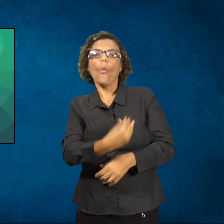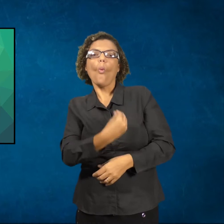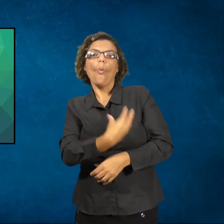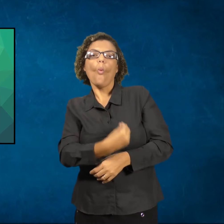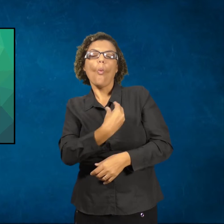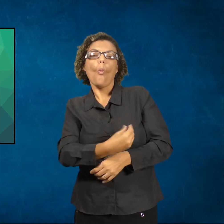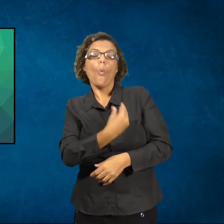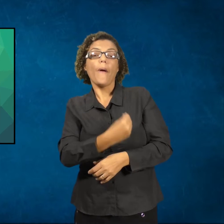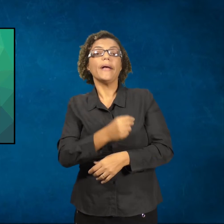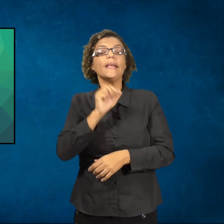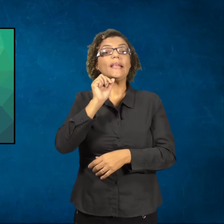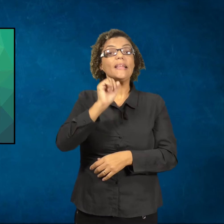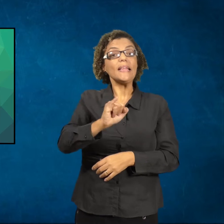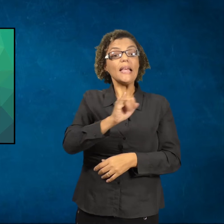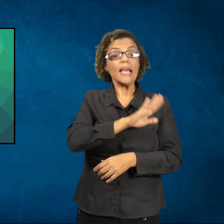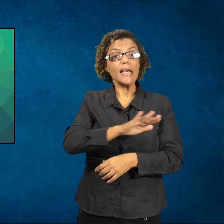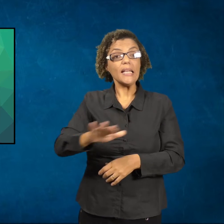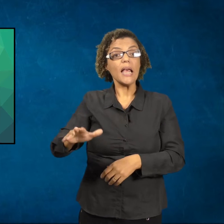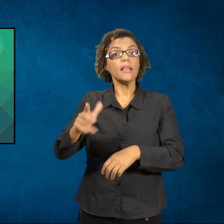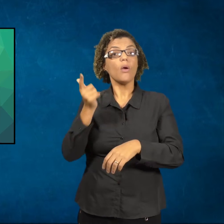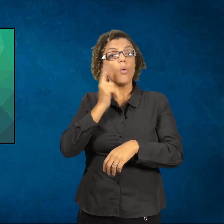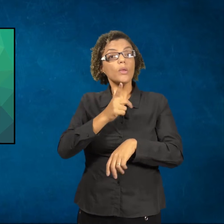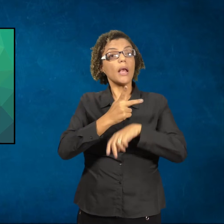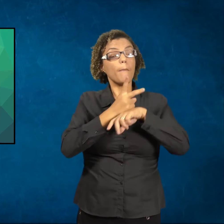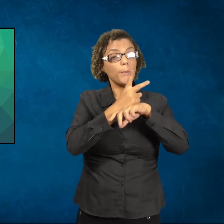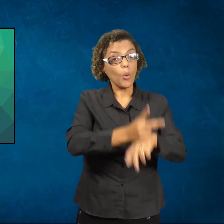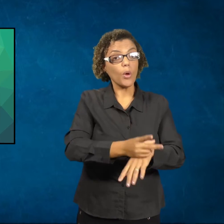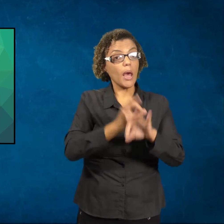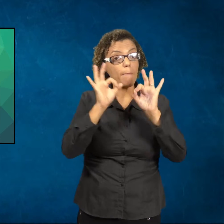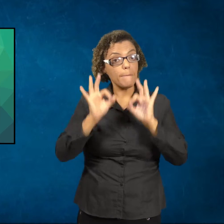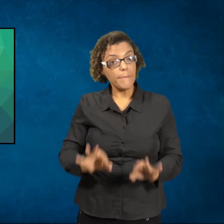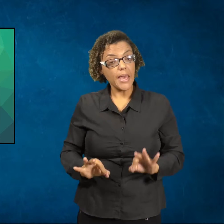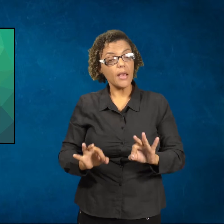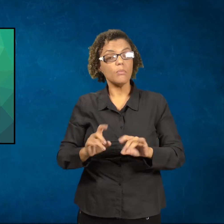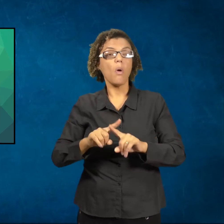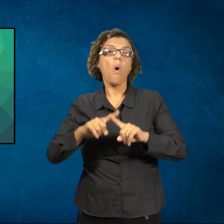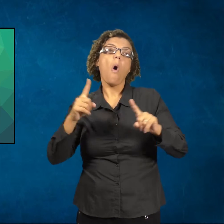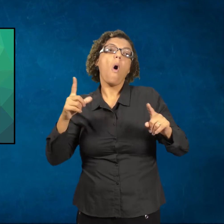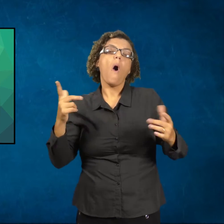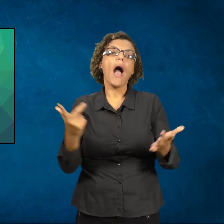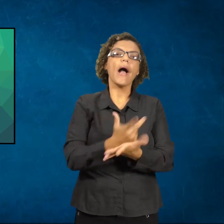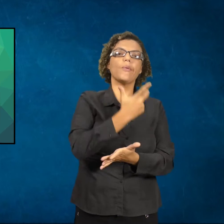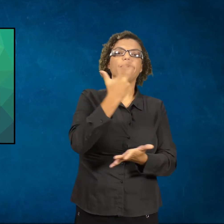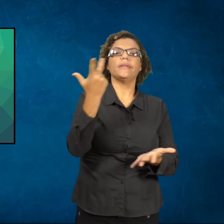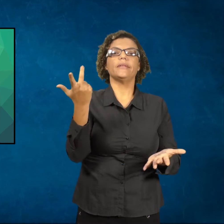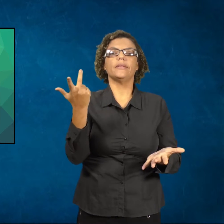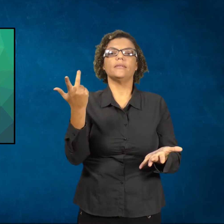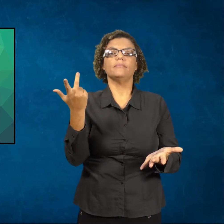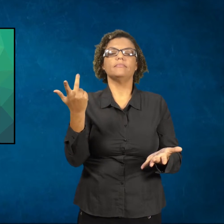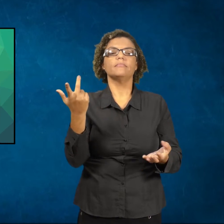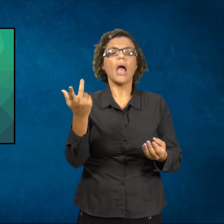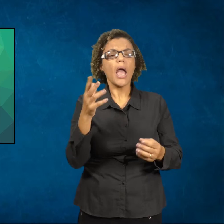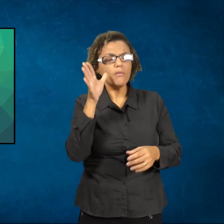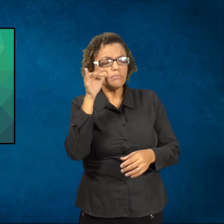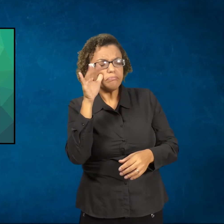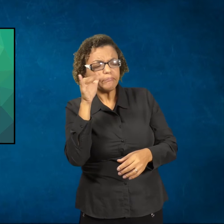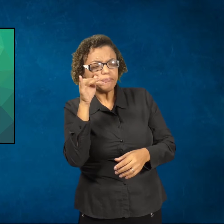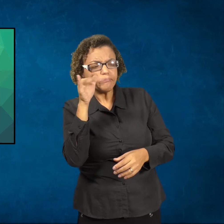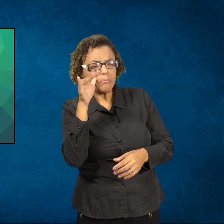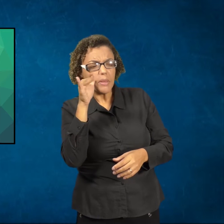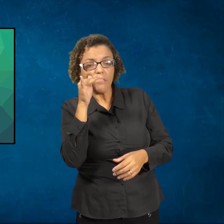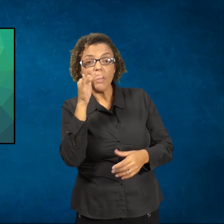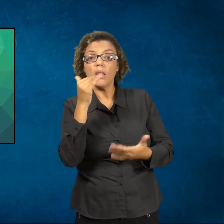ela conseguia realmente procurar isso ou se era algo fortuito, ao acaso. E ele começa a descrever com essa